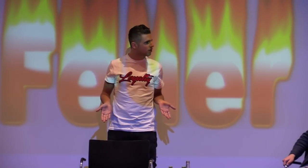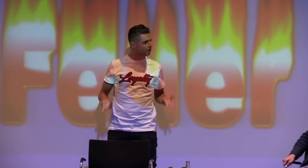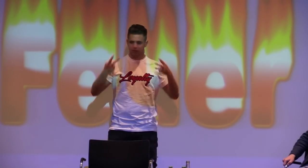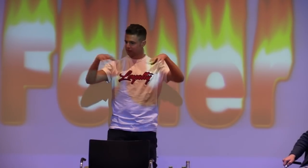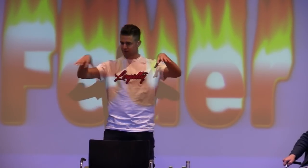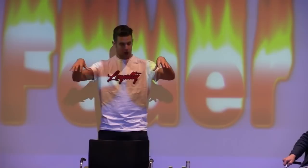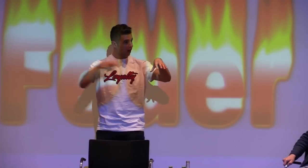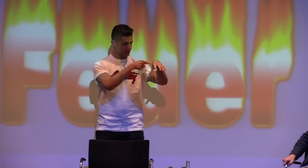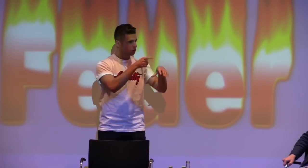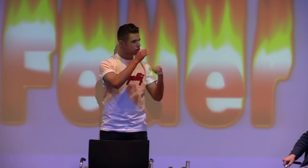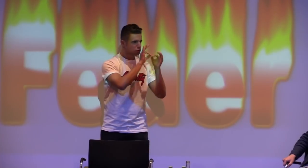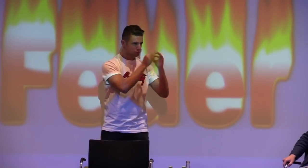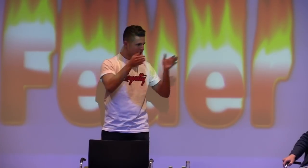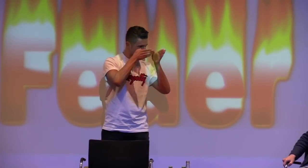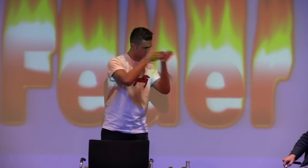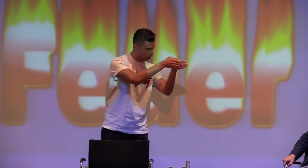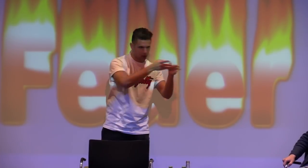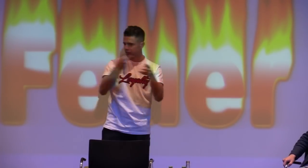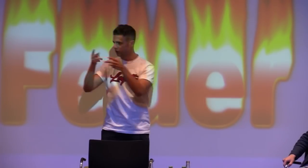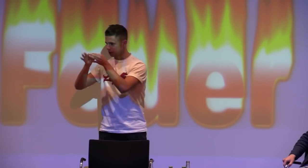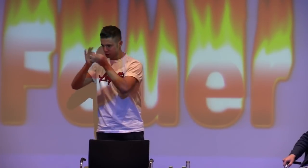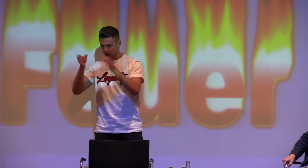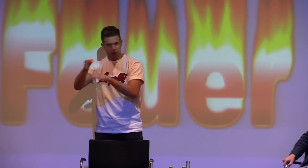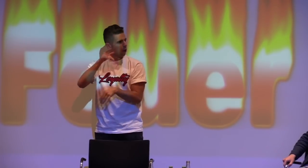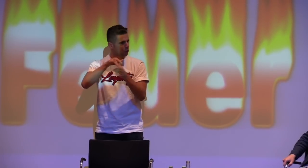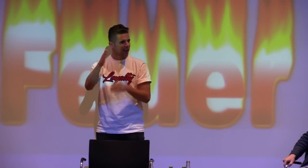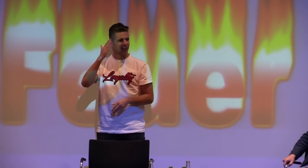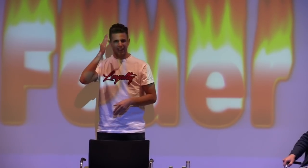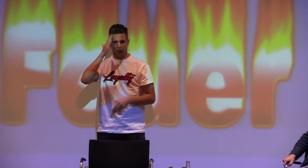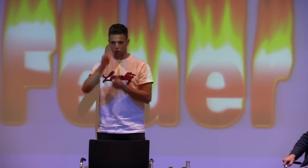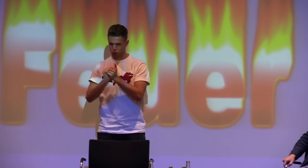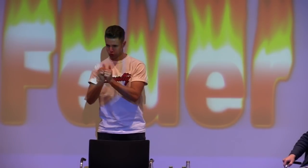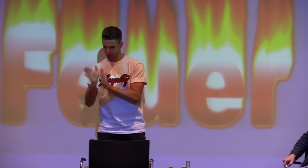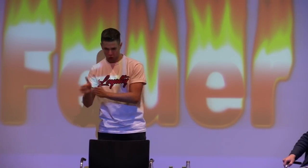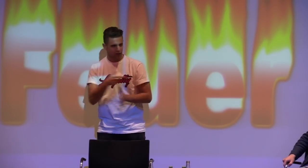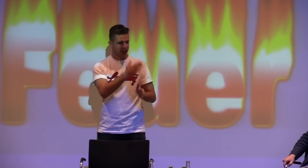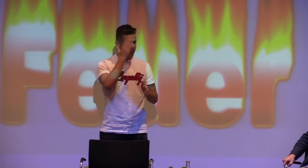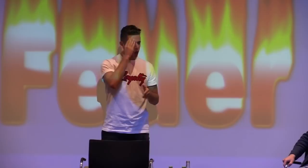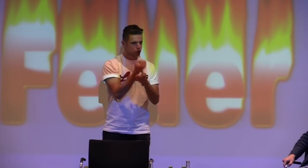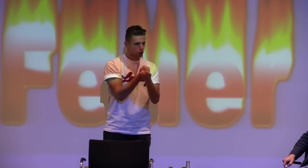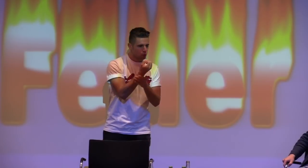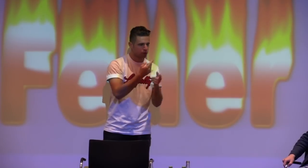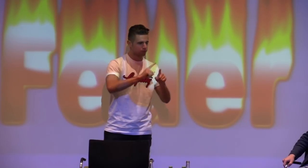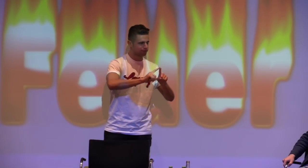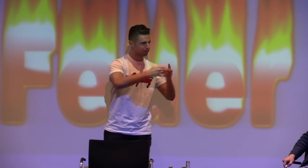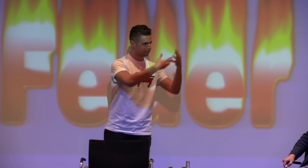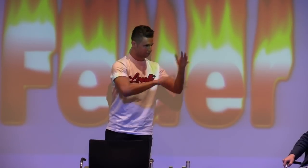vorprogrammiert ist. Und da ist auch die Gefahr, dass dann durch zu viel Chaos eben so ein Verein auch nicht funktioniert.